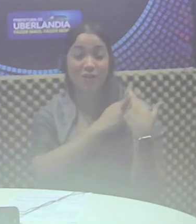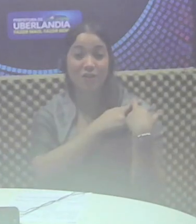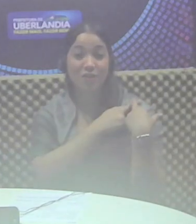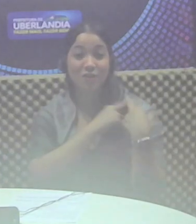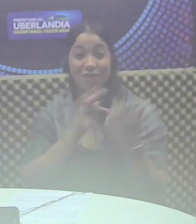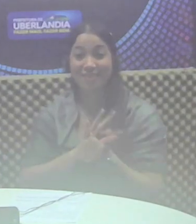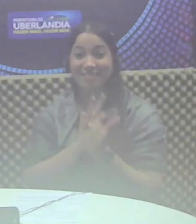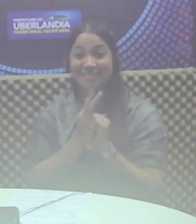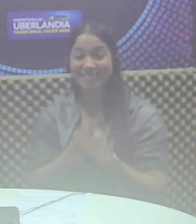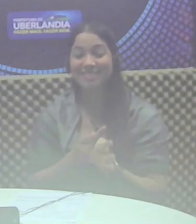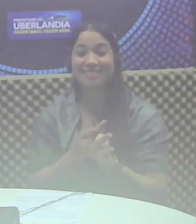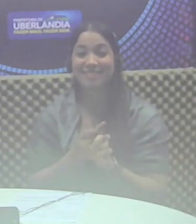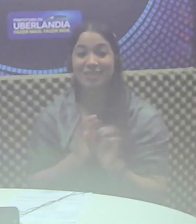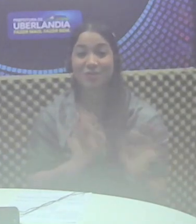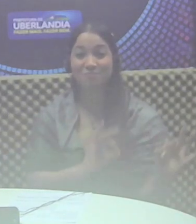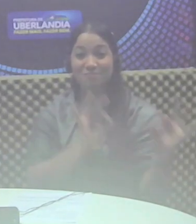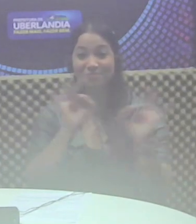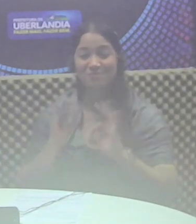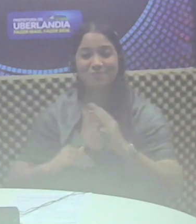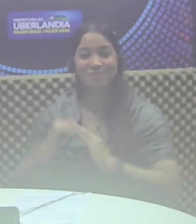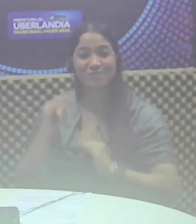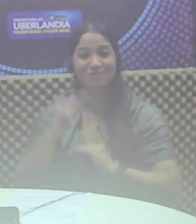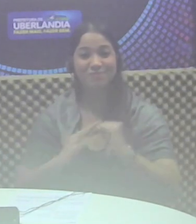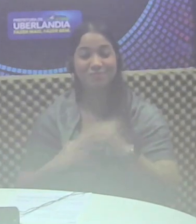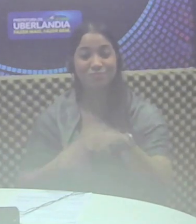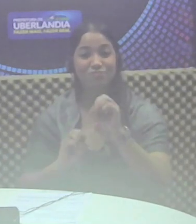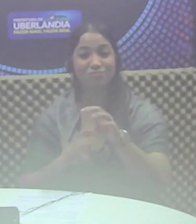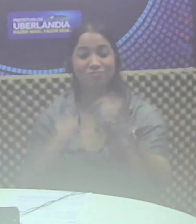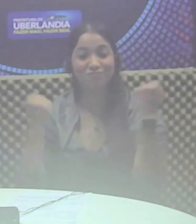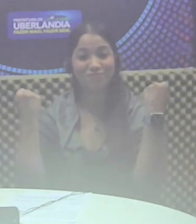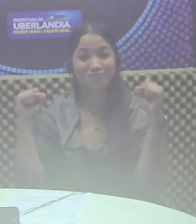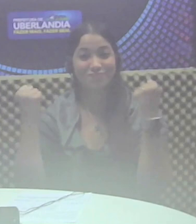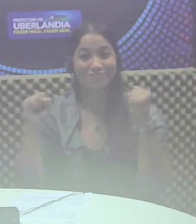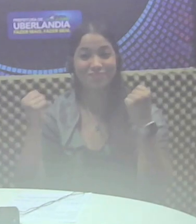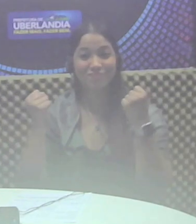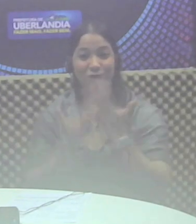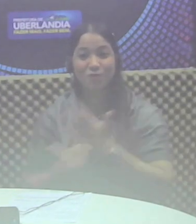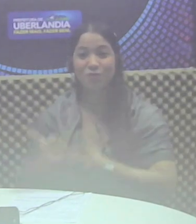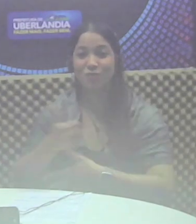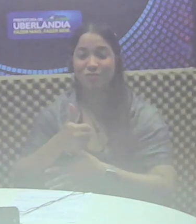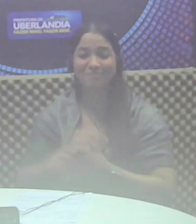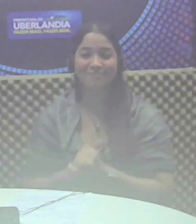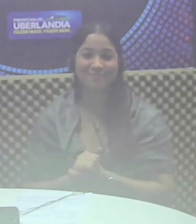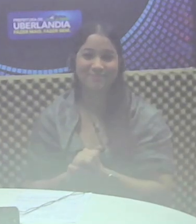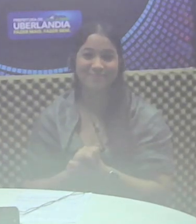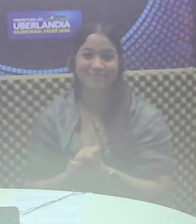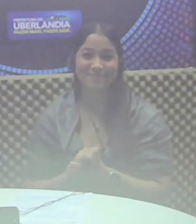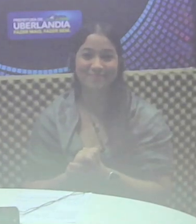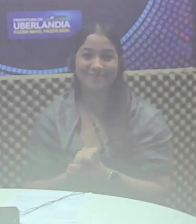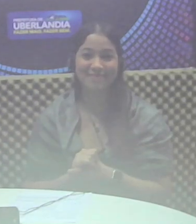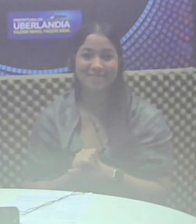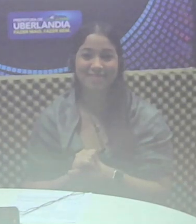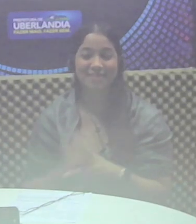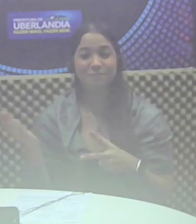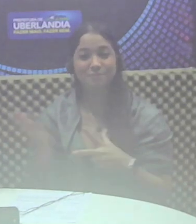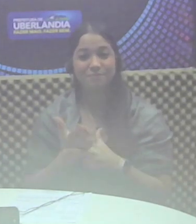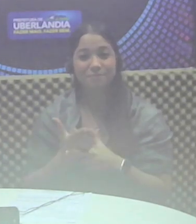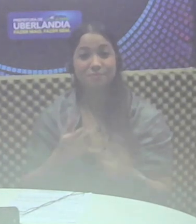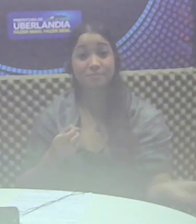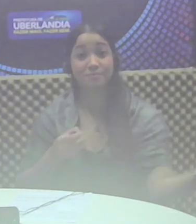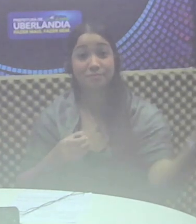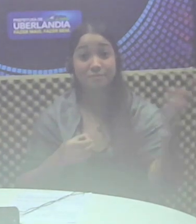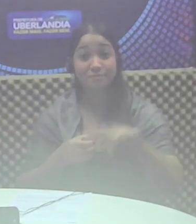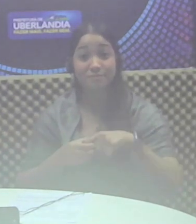futel Com acompanhamento de profissionais de educação física da autarquia agora vamos a um rápido